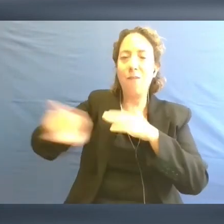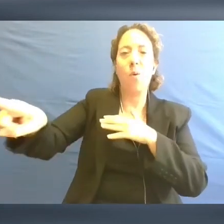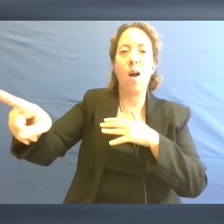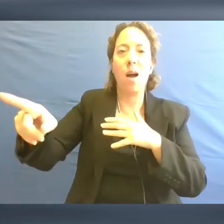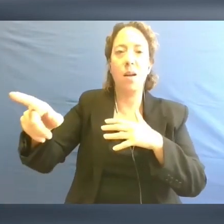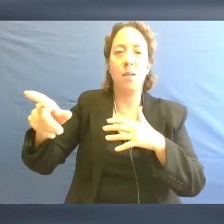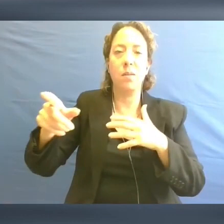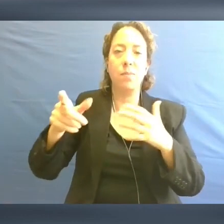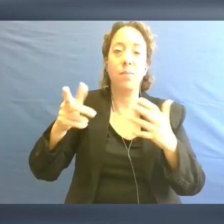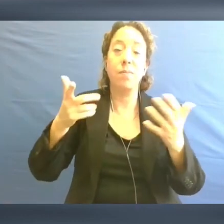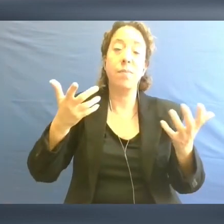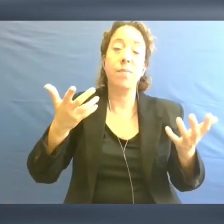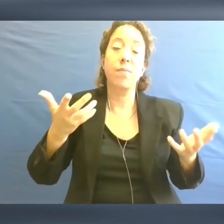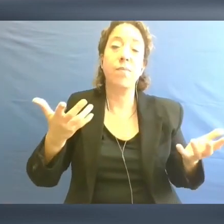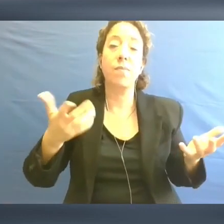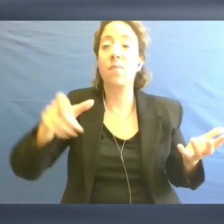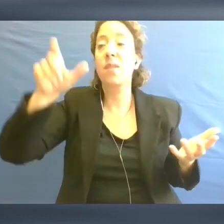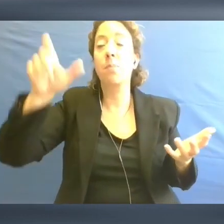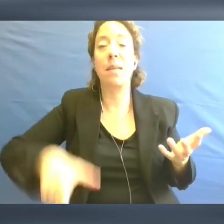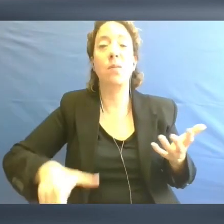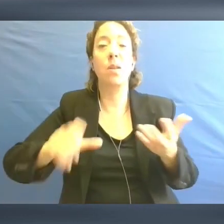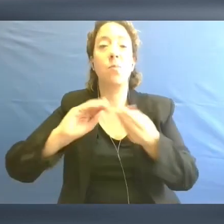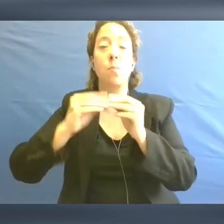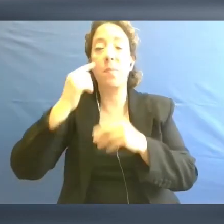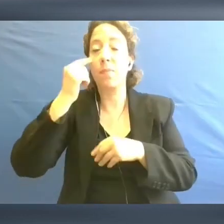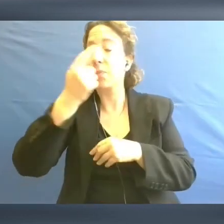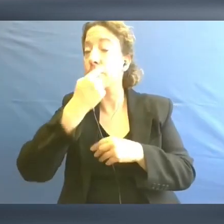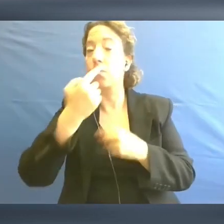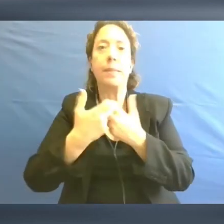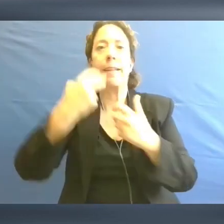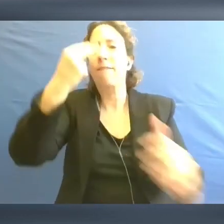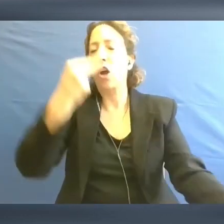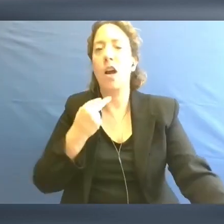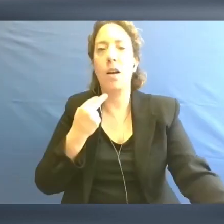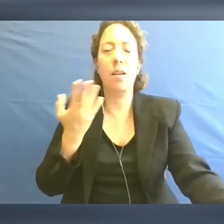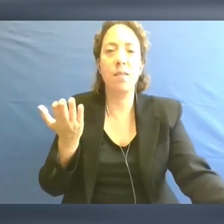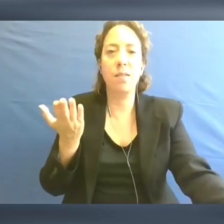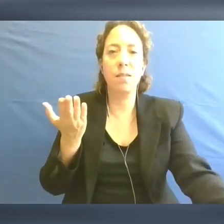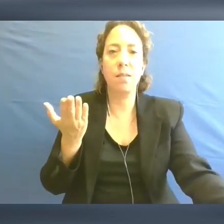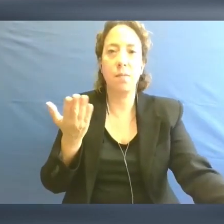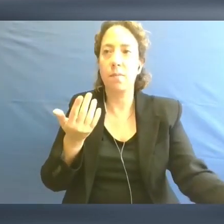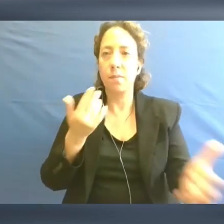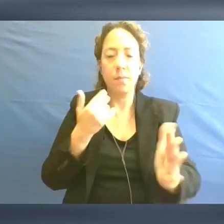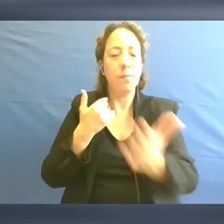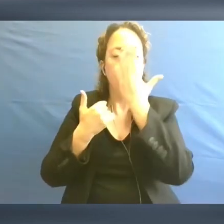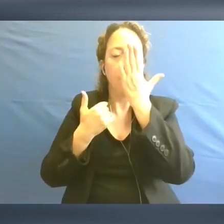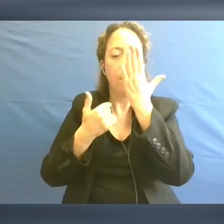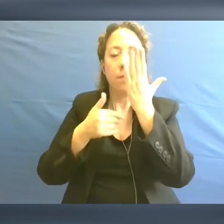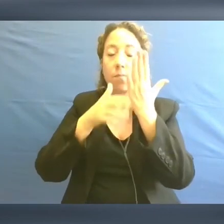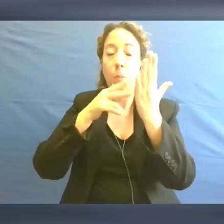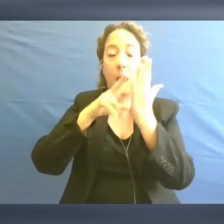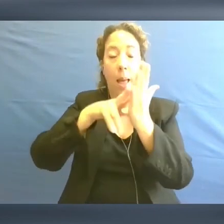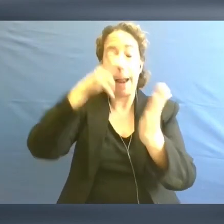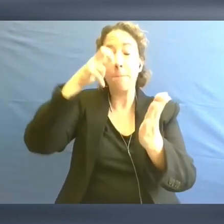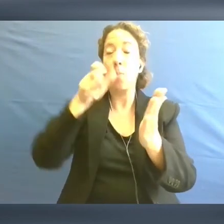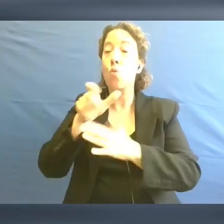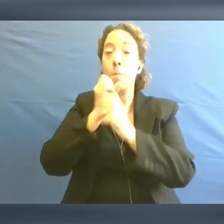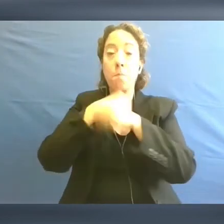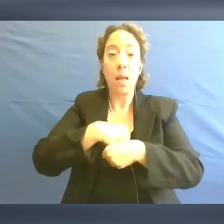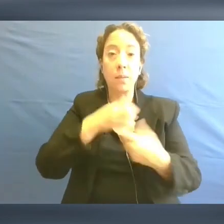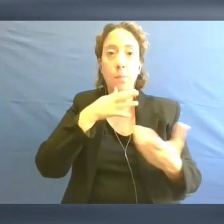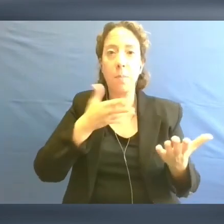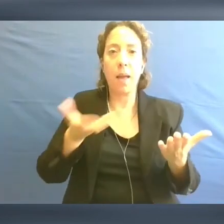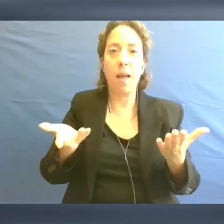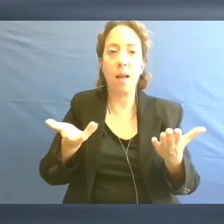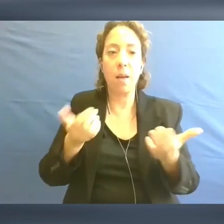bien évident que la personne handicapée de la vue, la personne aveugle en particulier, ne pourra pas prendre connaissance de ce mot de passe sur un